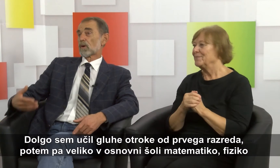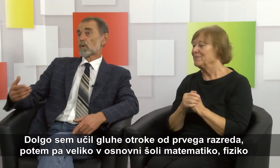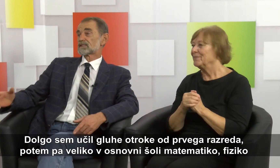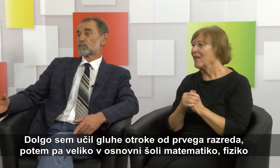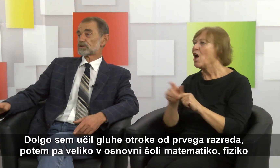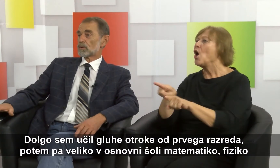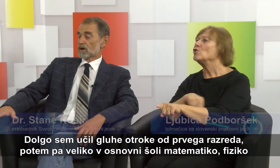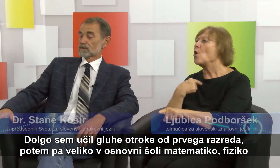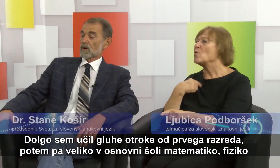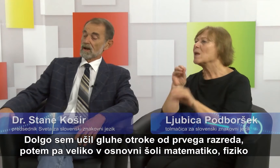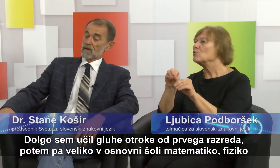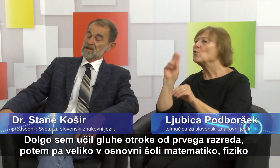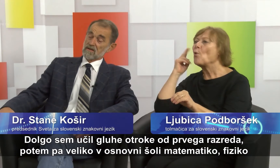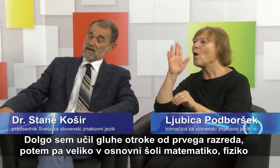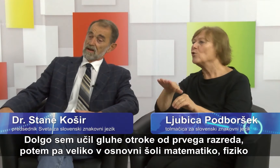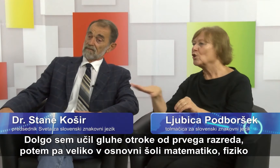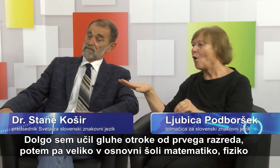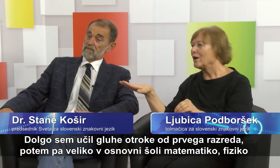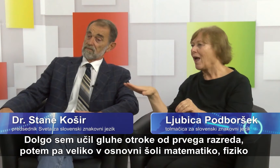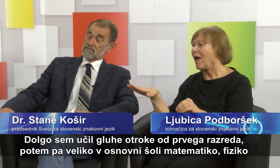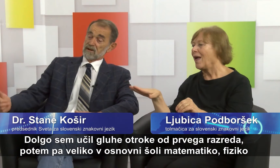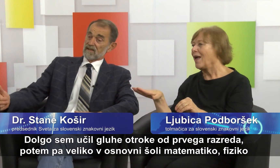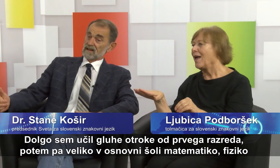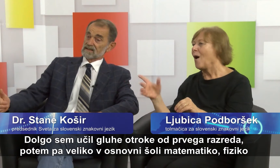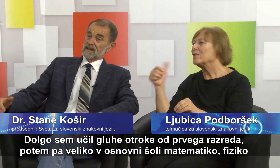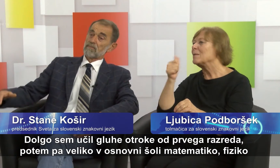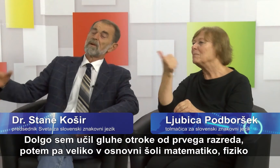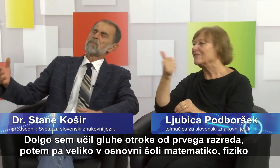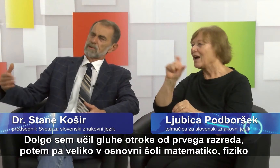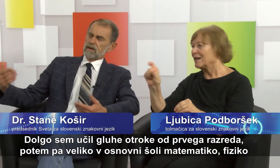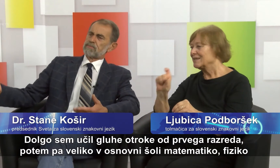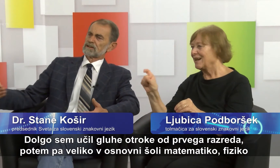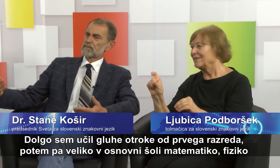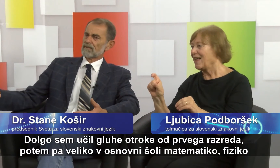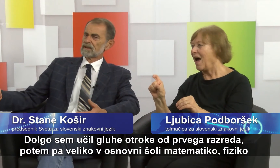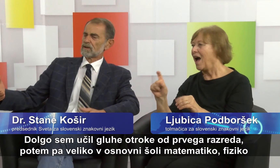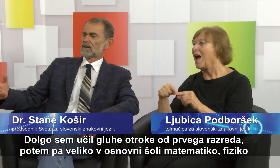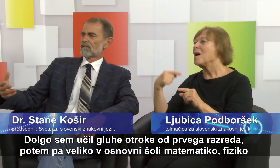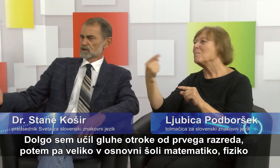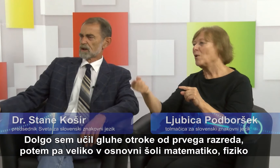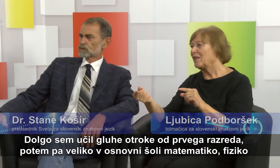Dolgo sem učil gluhe otroke od prvega razreda, potem pa veliko v osnovni